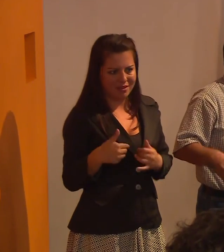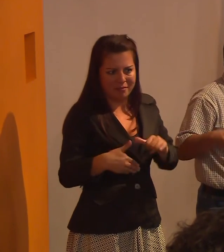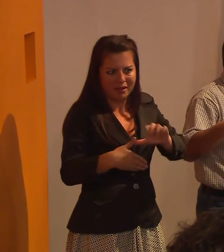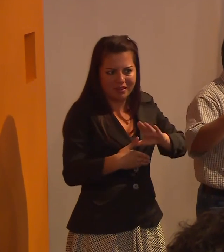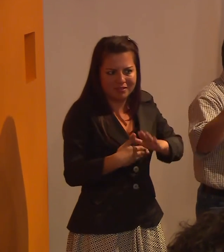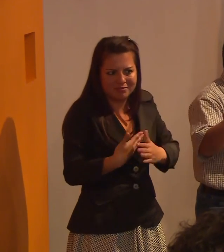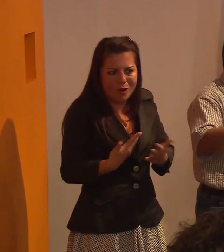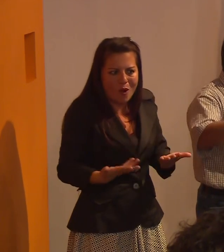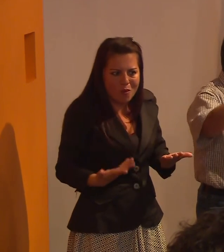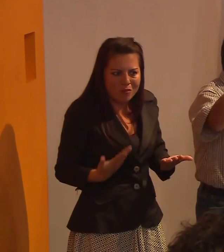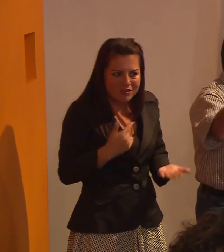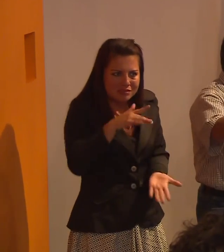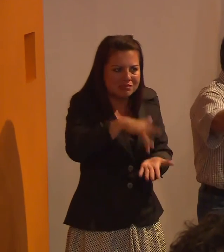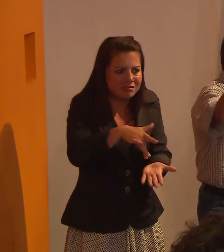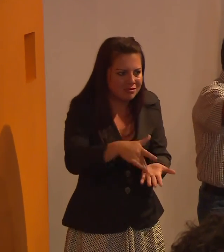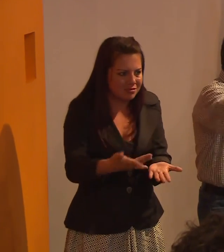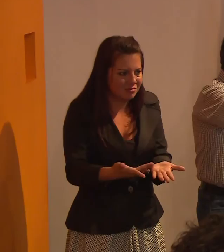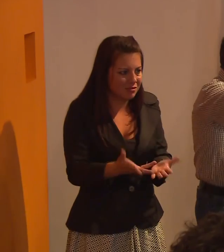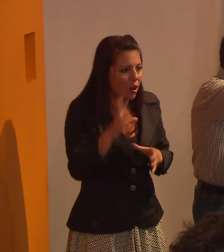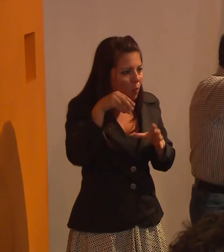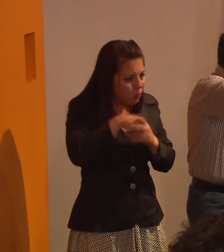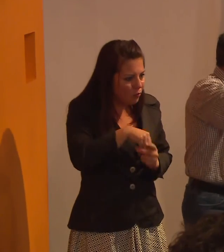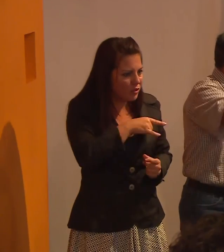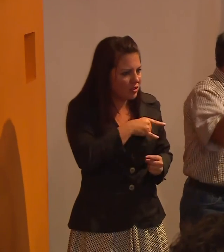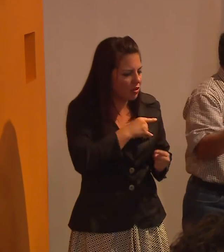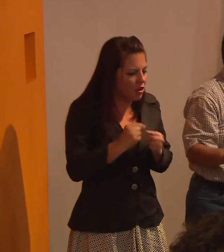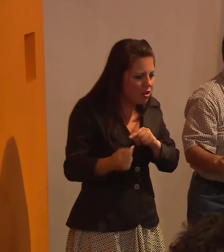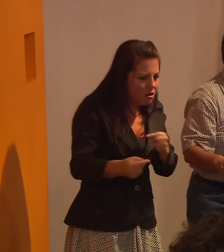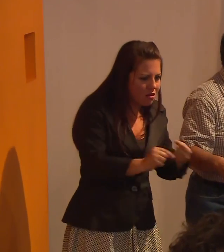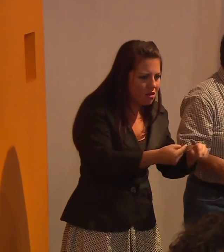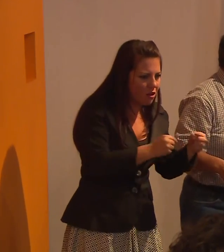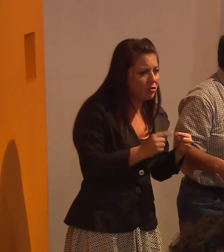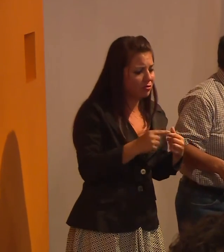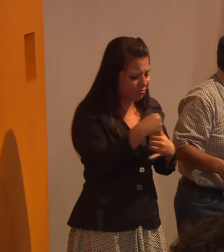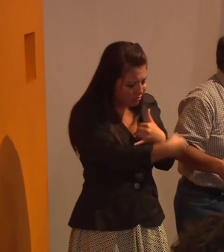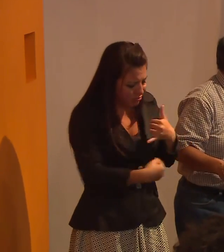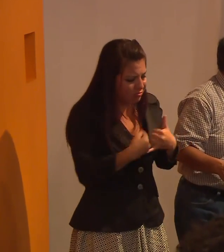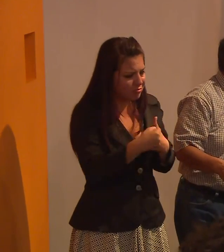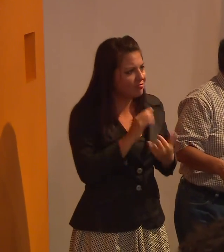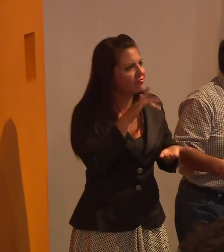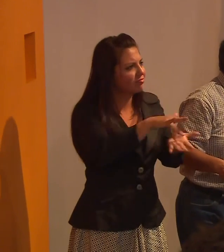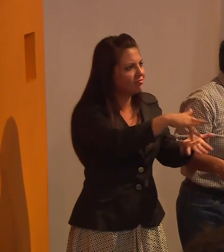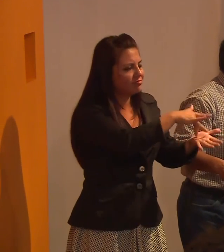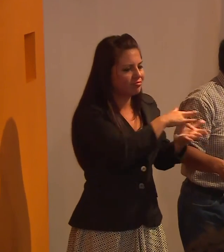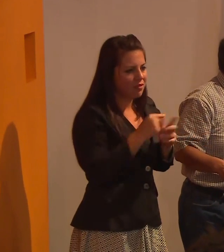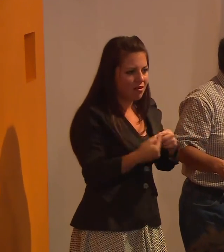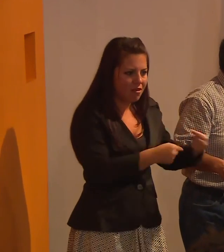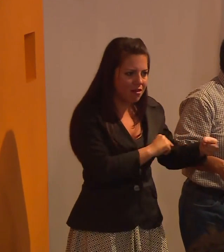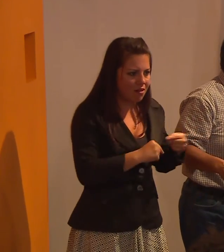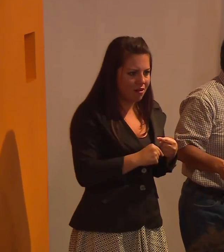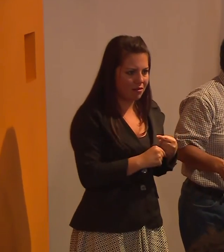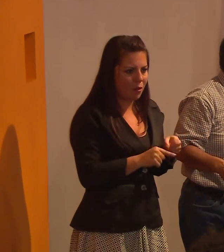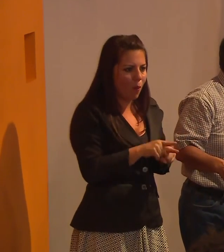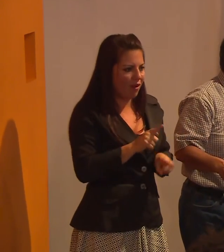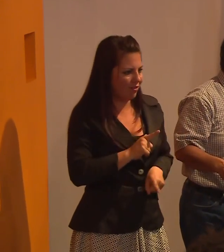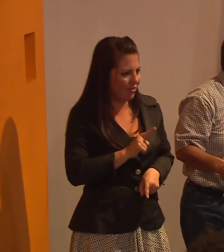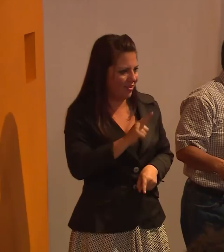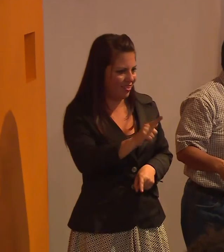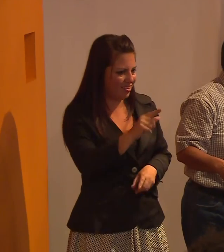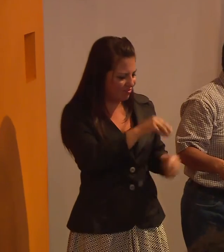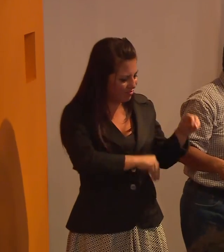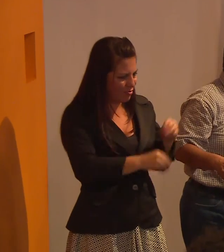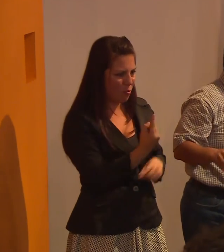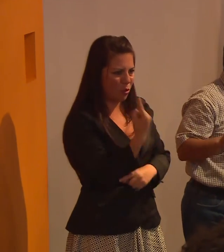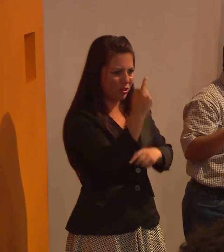esa discusión? ¿Qué foros en la universidad y en todas partes del país vamos a estar participando para liderar la política de construcción